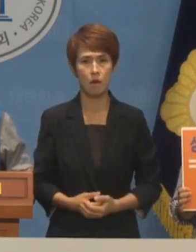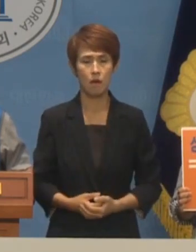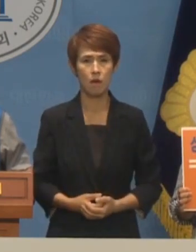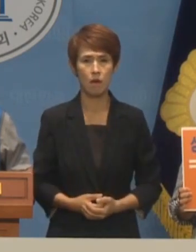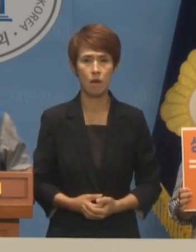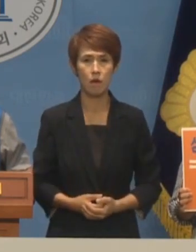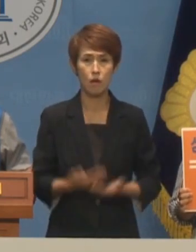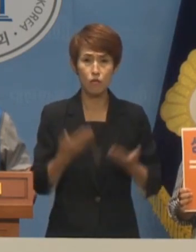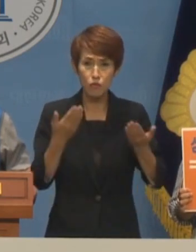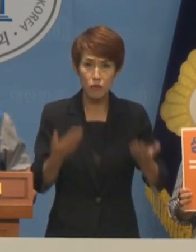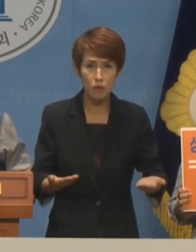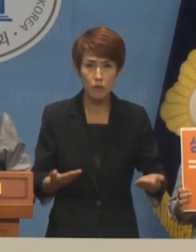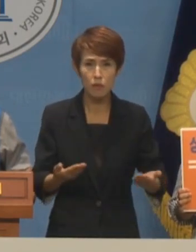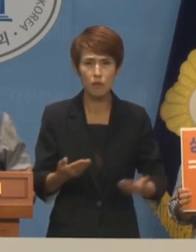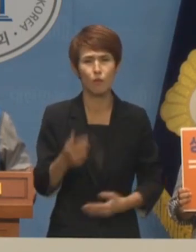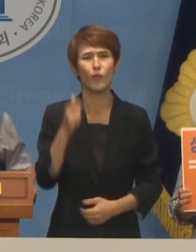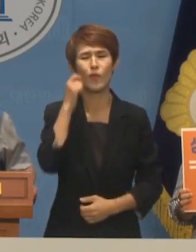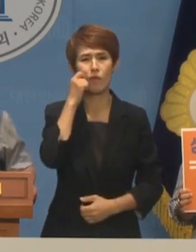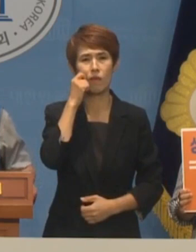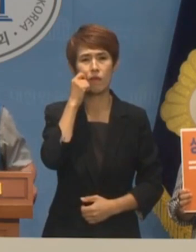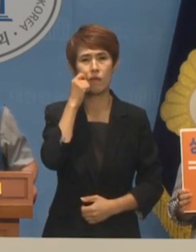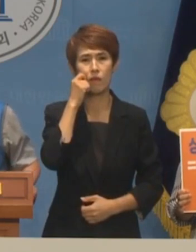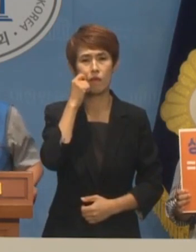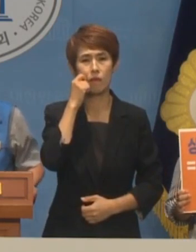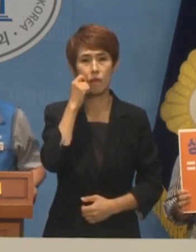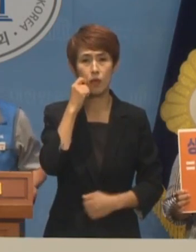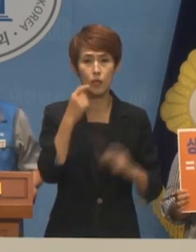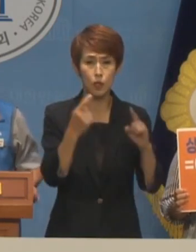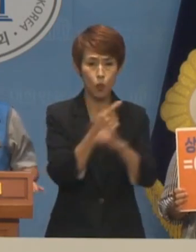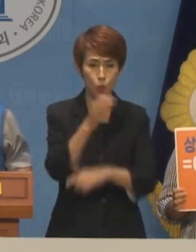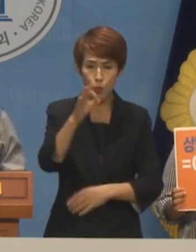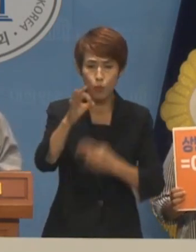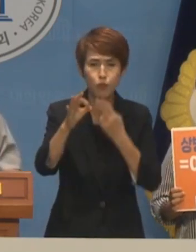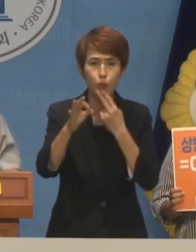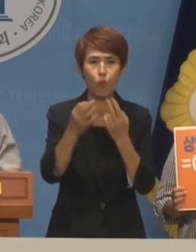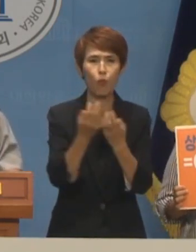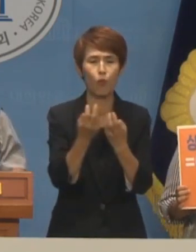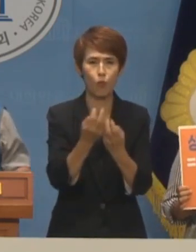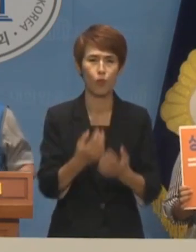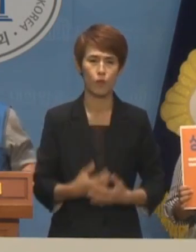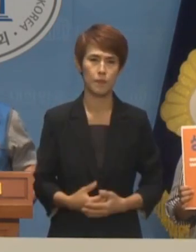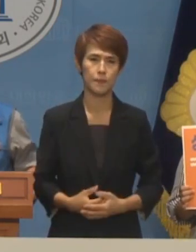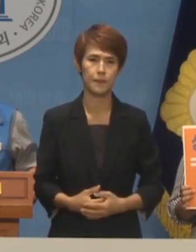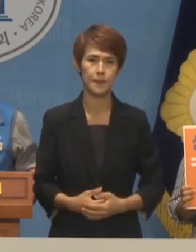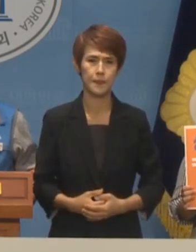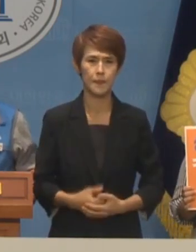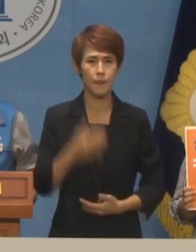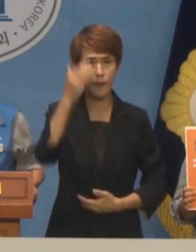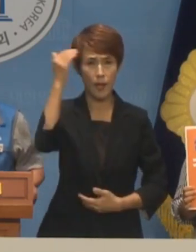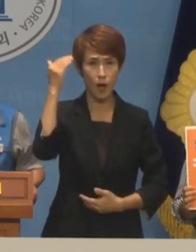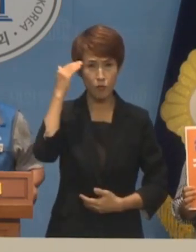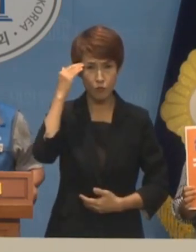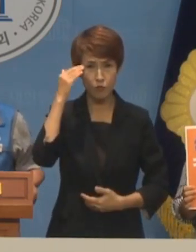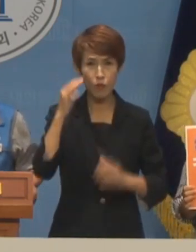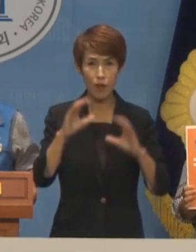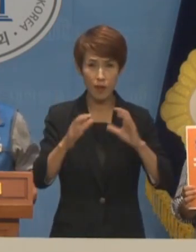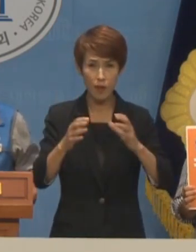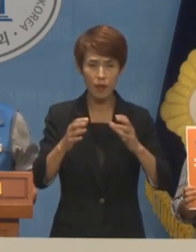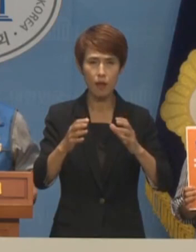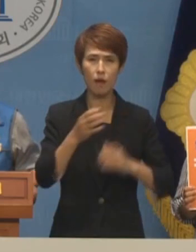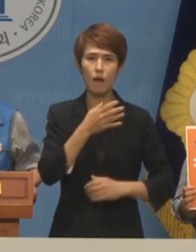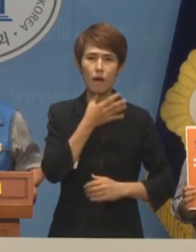쉴 여유가 없고 또 치료할 돈이 없기 때문입니다. 진짜 한국 사회의 최근에